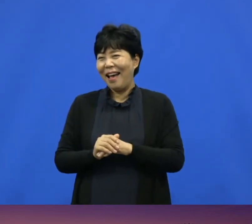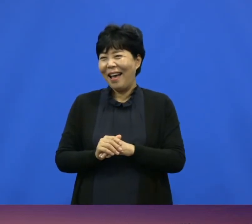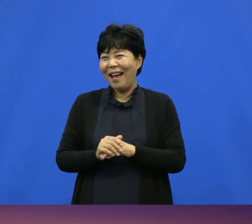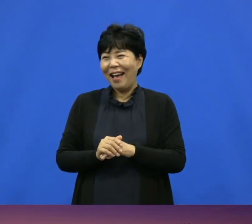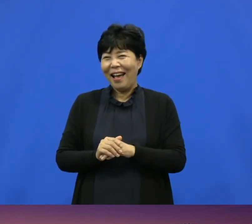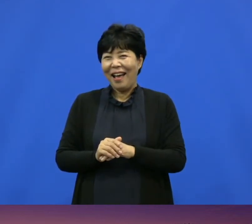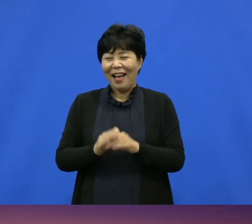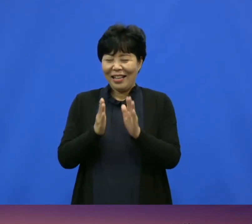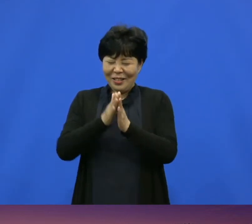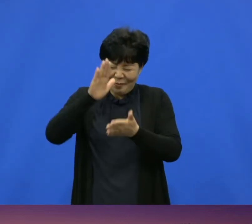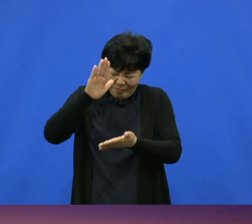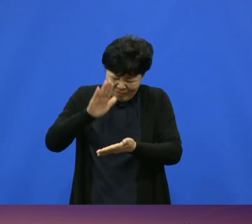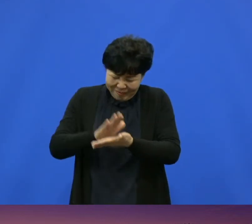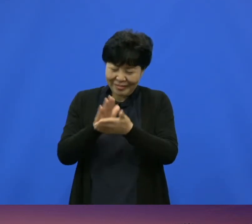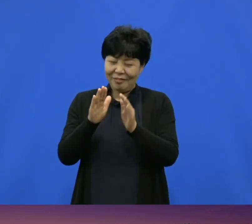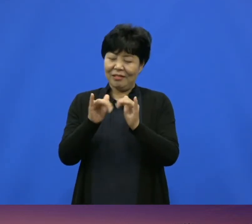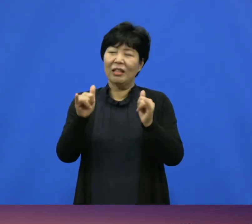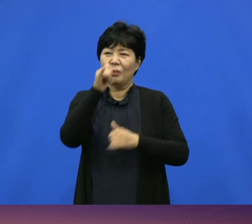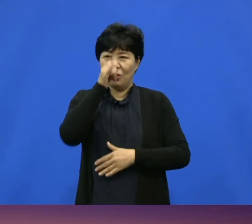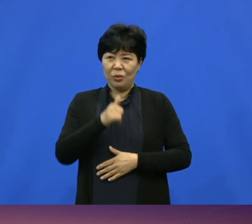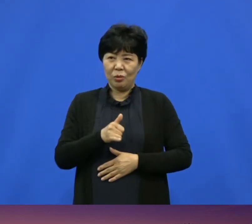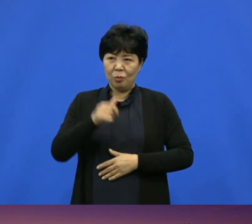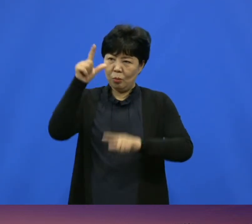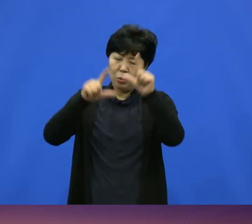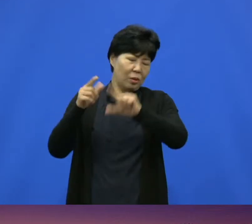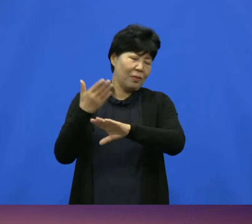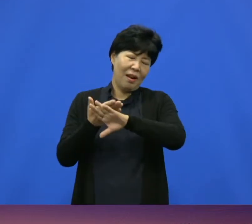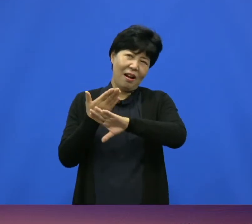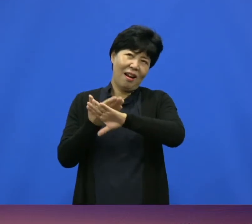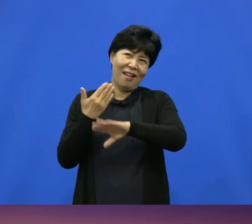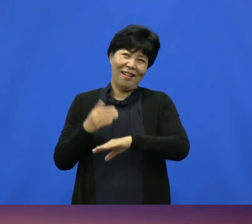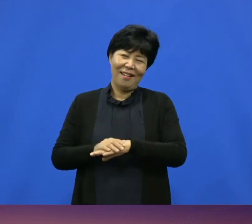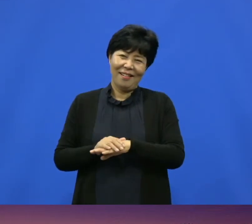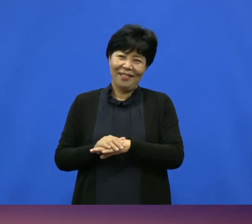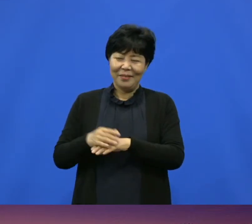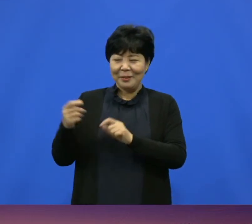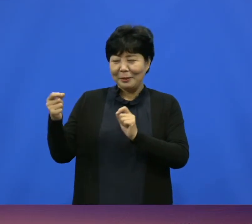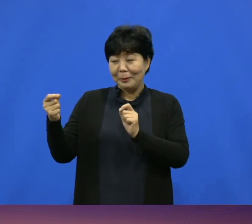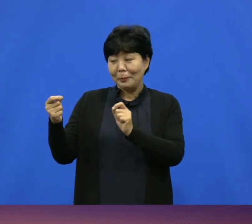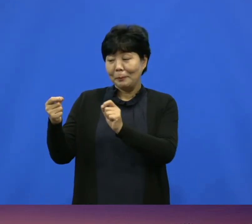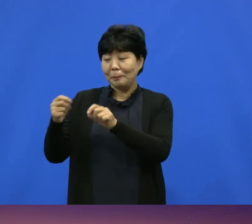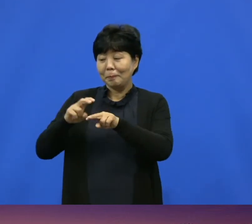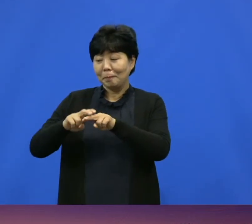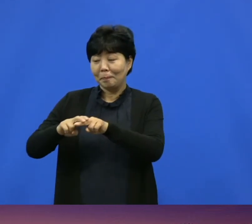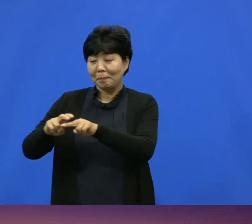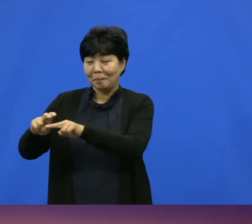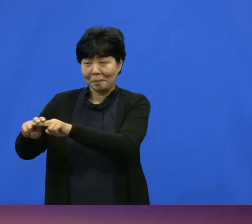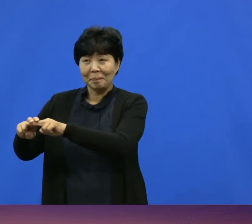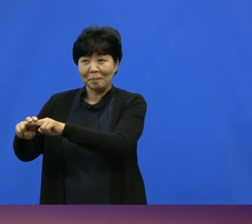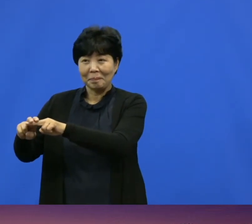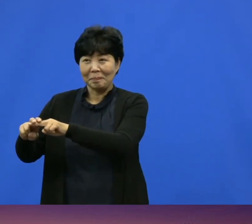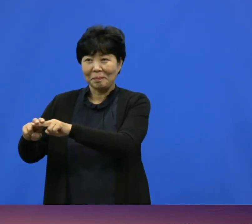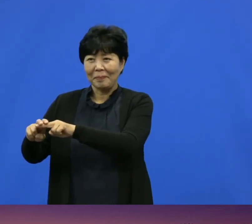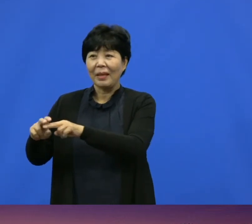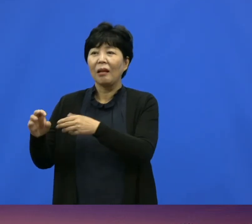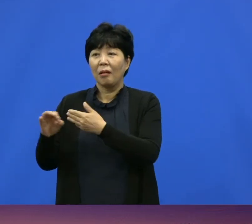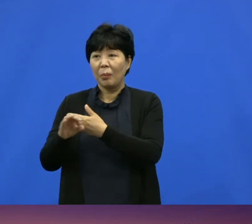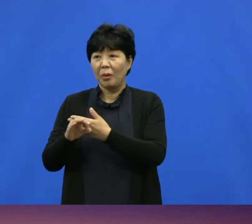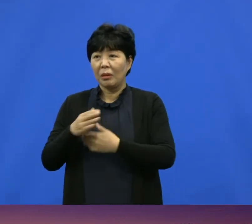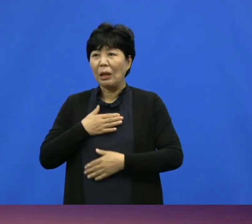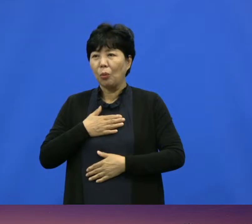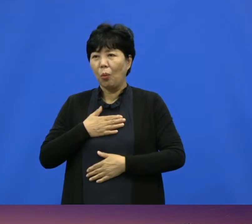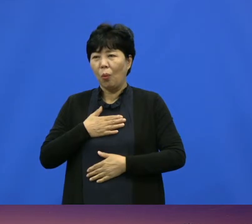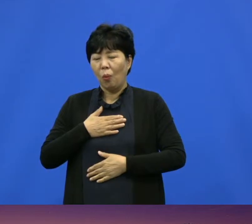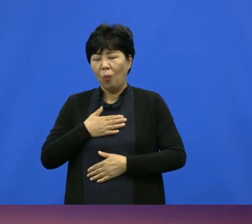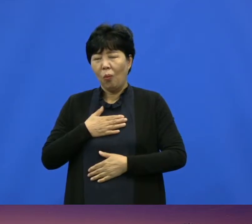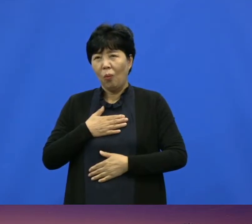뜨거운 분들이 있어요. 벌써 포스가 달라요. 딱 그런 분들 옆에 가세요. 믿음이 떨어질 때는 그런 분들 옆에 가가지고 딱